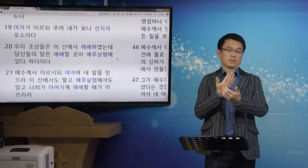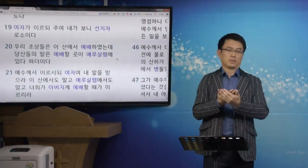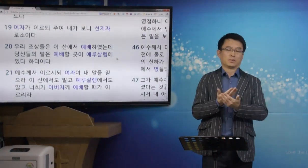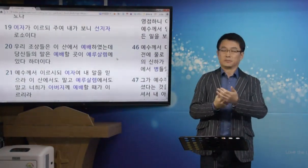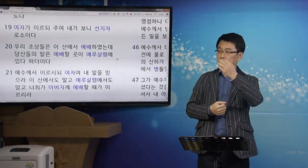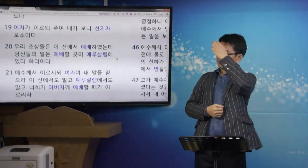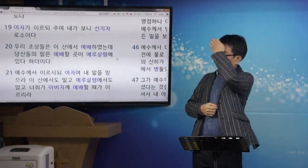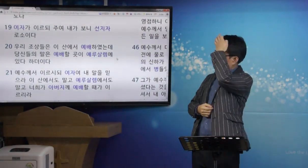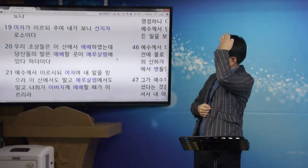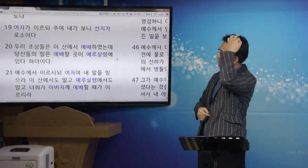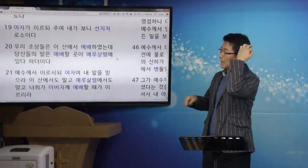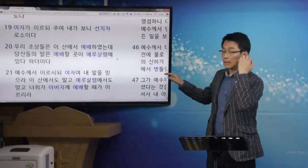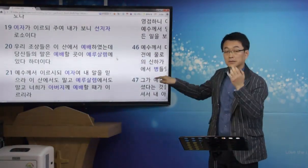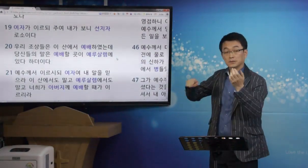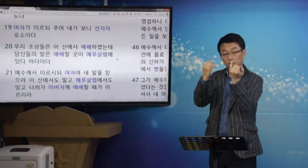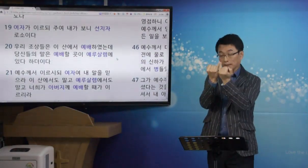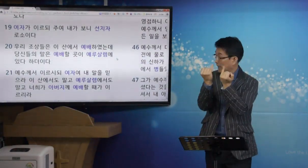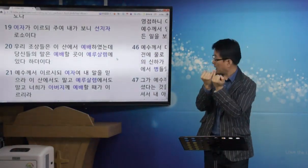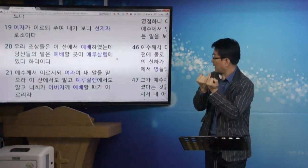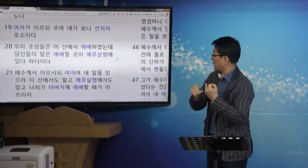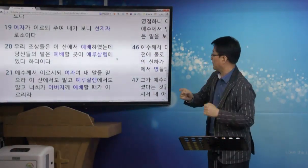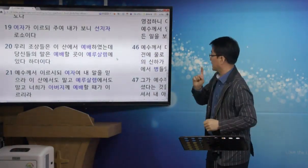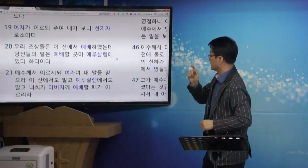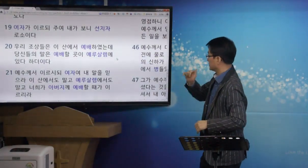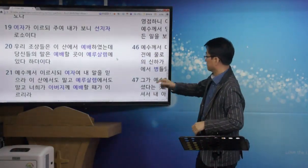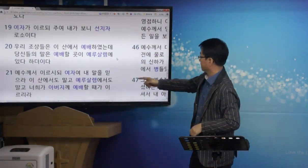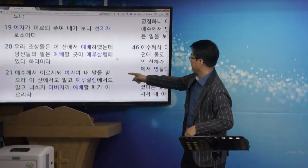네, 잘 생각해 보십시오. 이 여인은